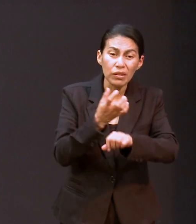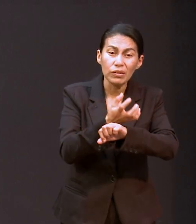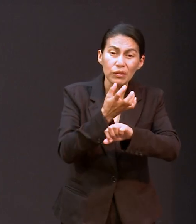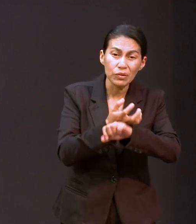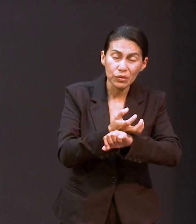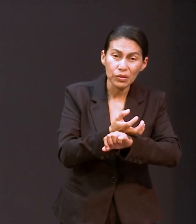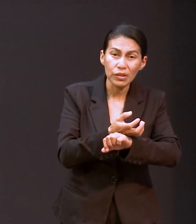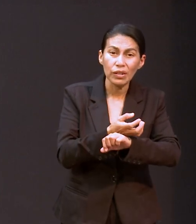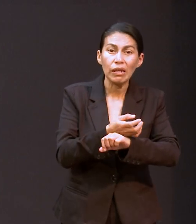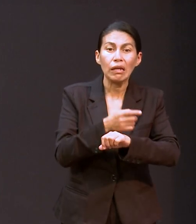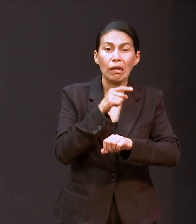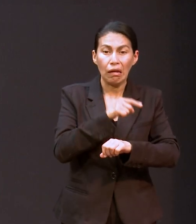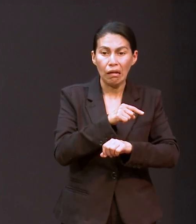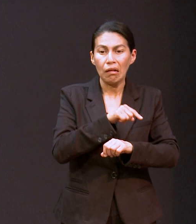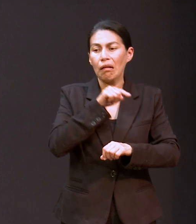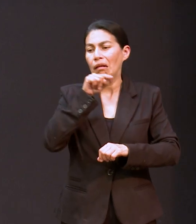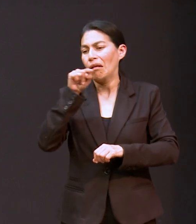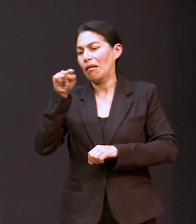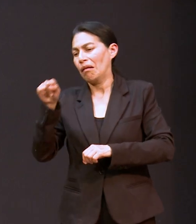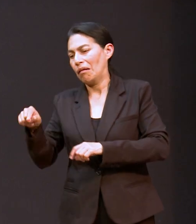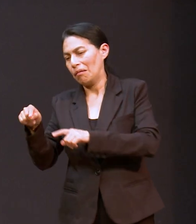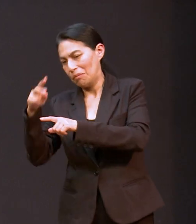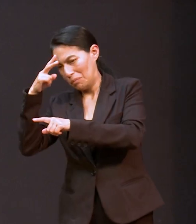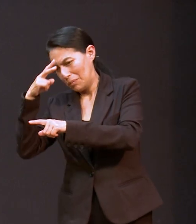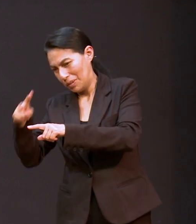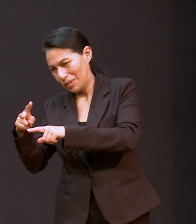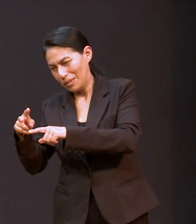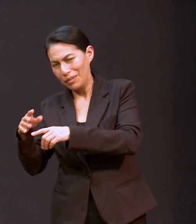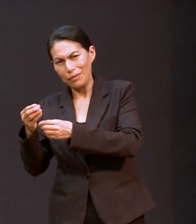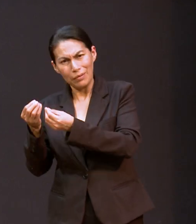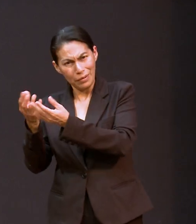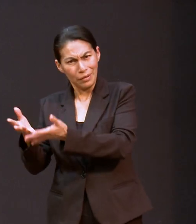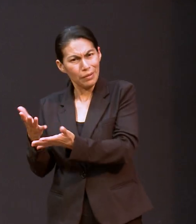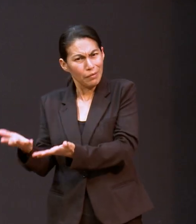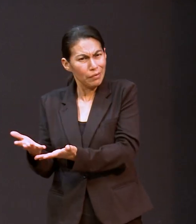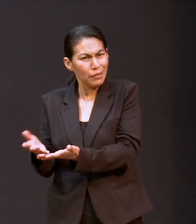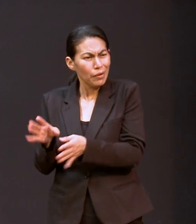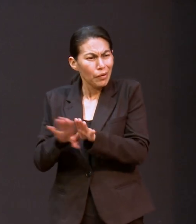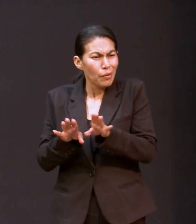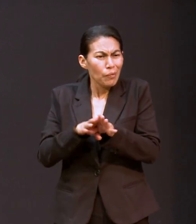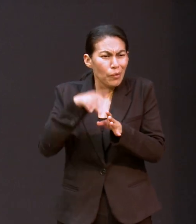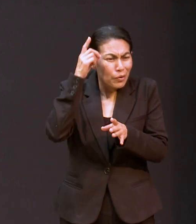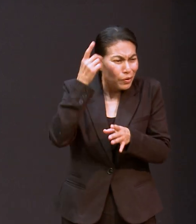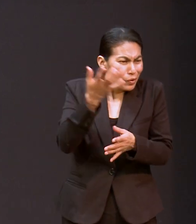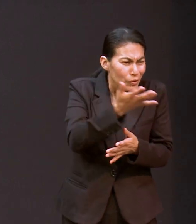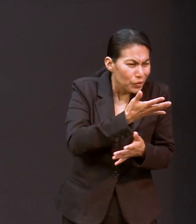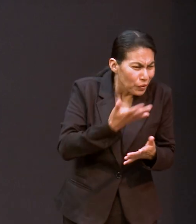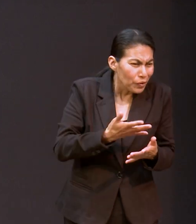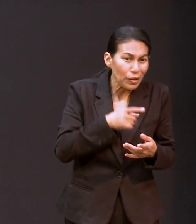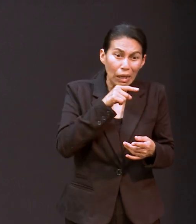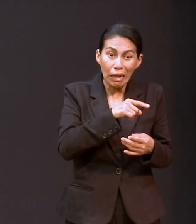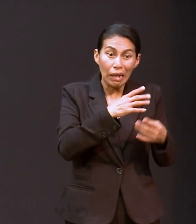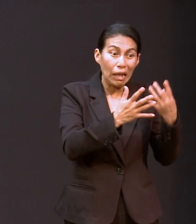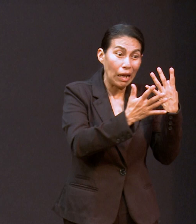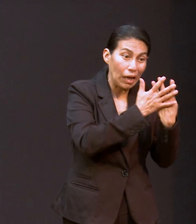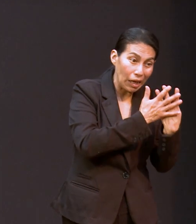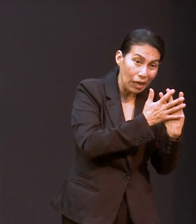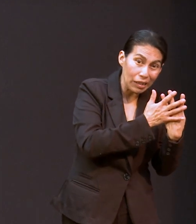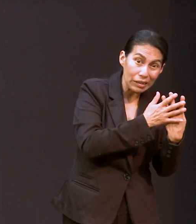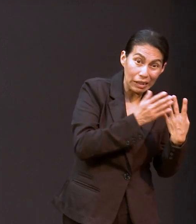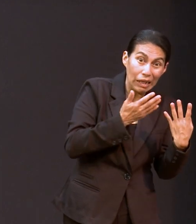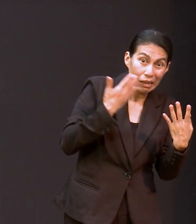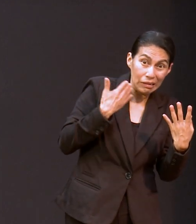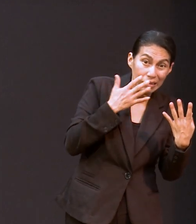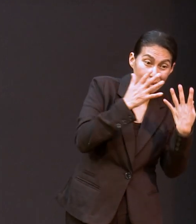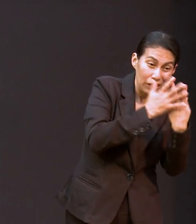en Estados Unidos y cuando llegó a México Dios le le proveyó por todo Y es que es es son cosas tan bellas Porque cuando uno ve la